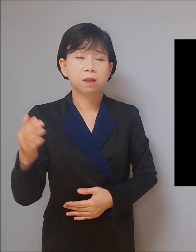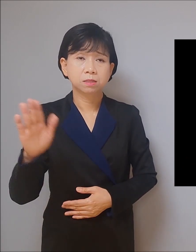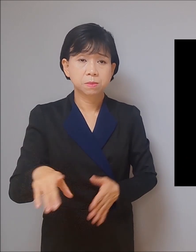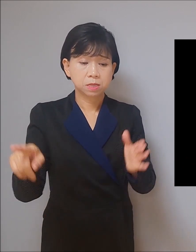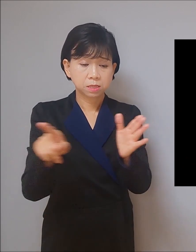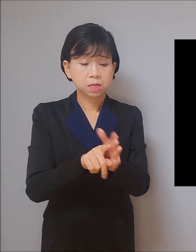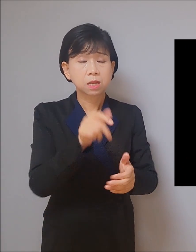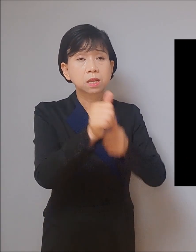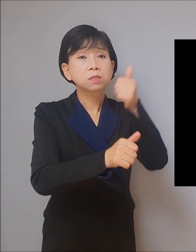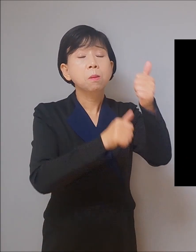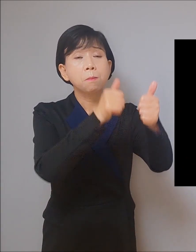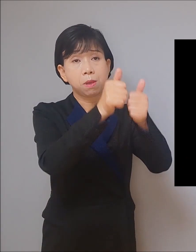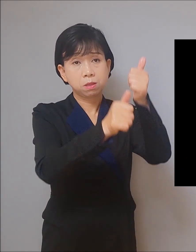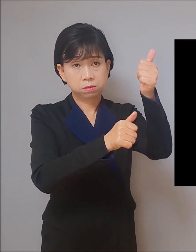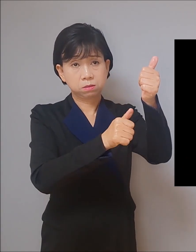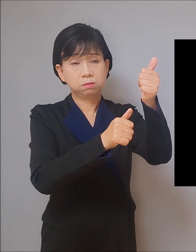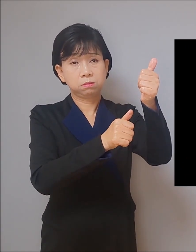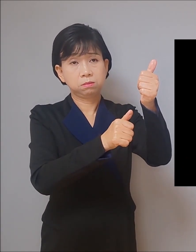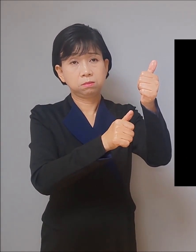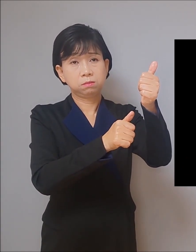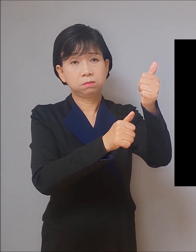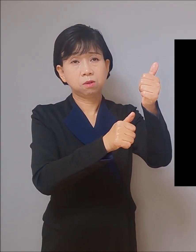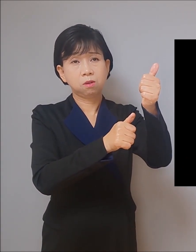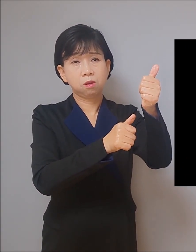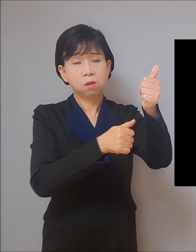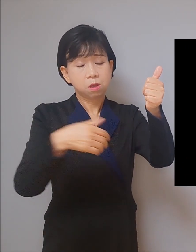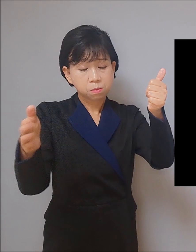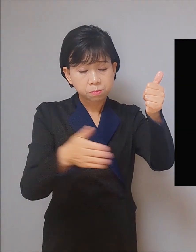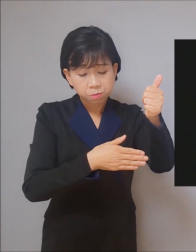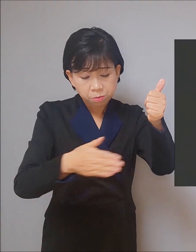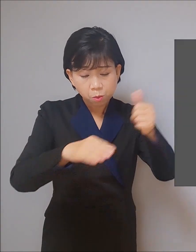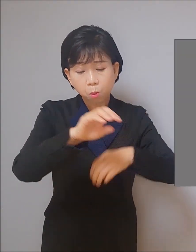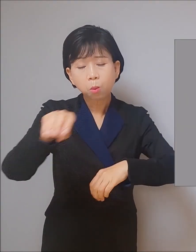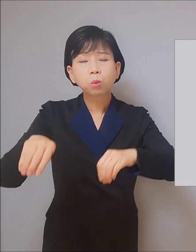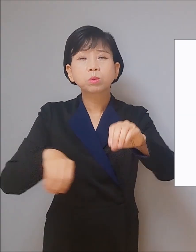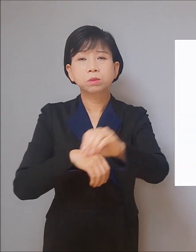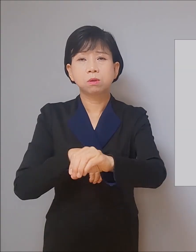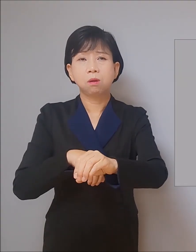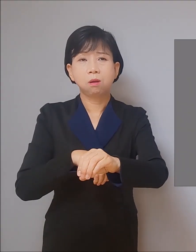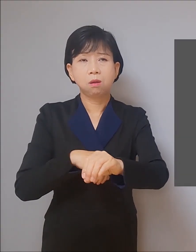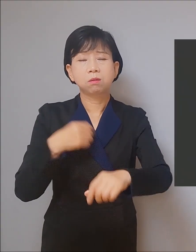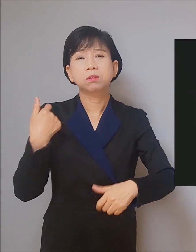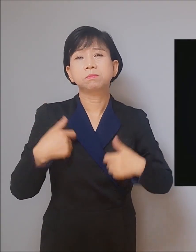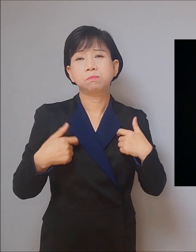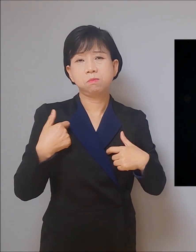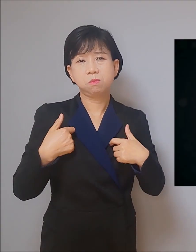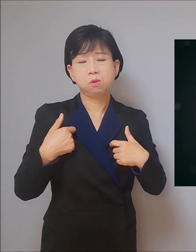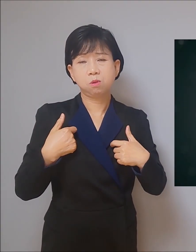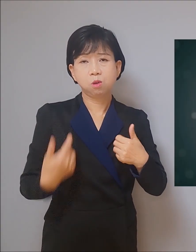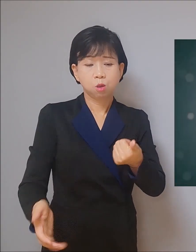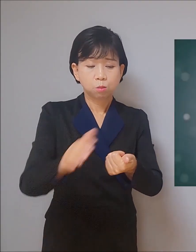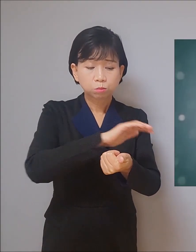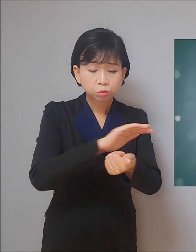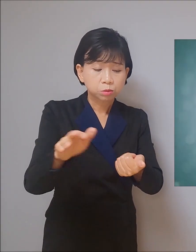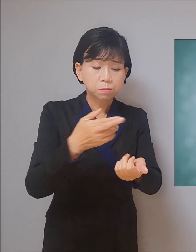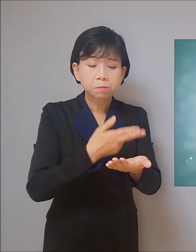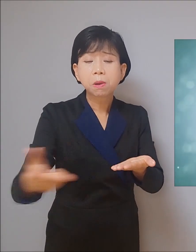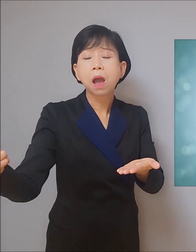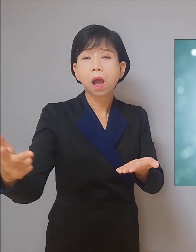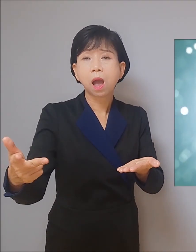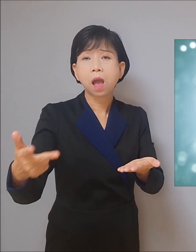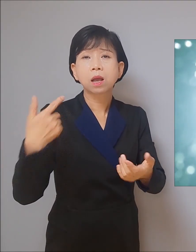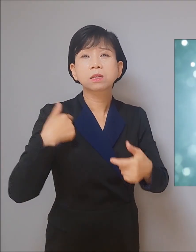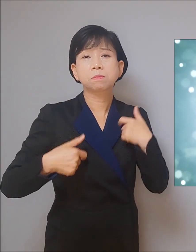하지만 신앙의 선배들은 비어있음을 기뻐했습니다. 무덤이 비어 있음을